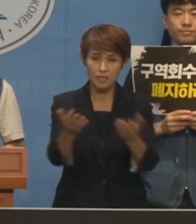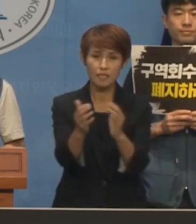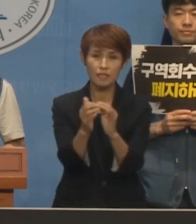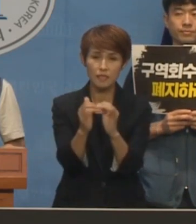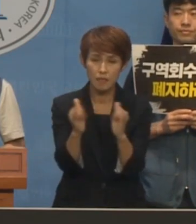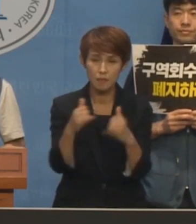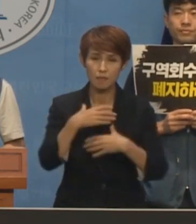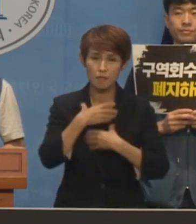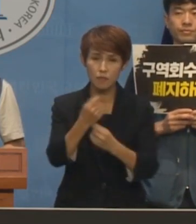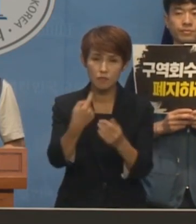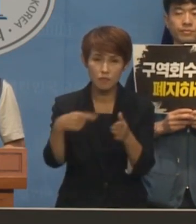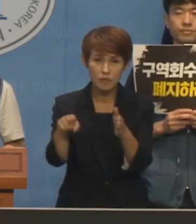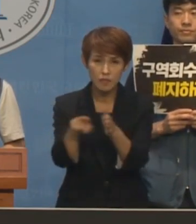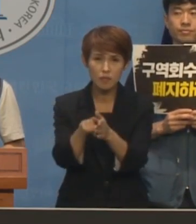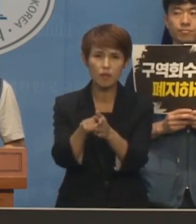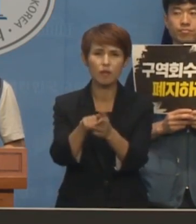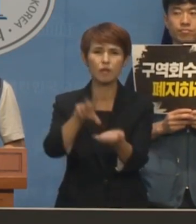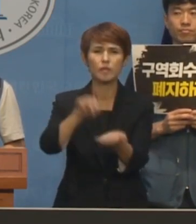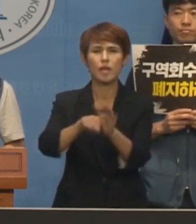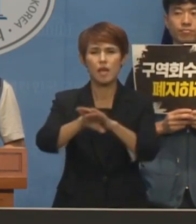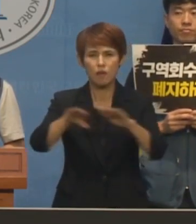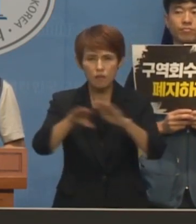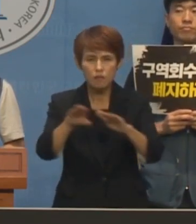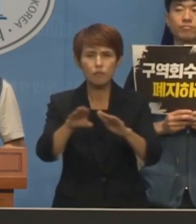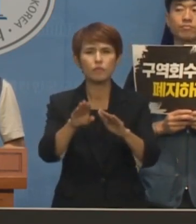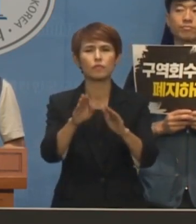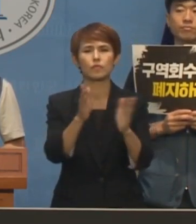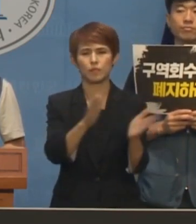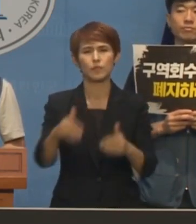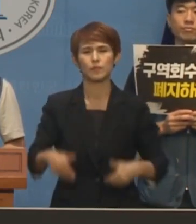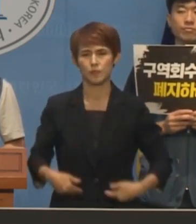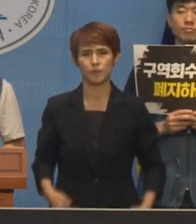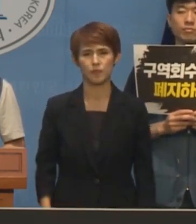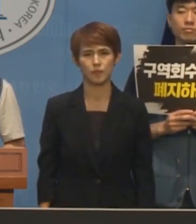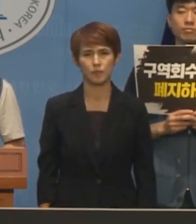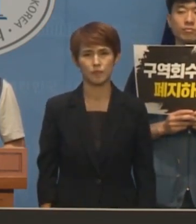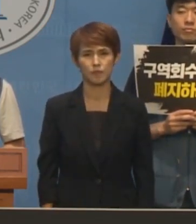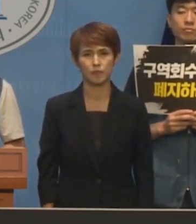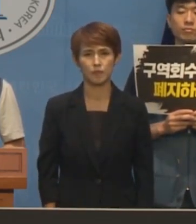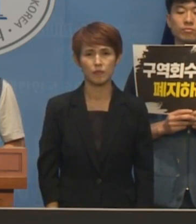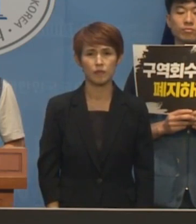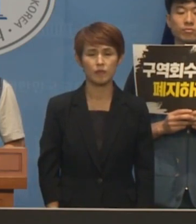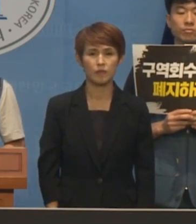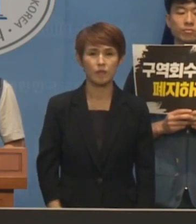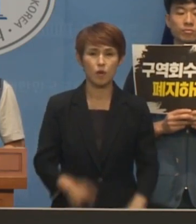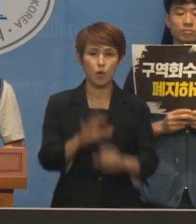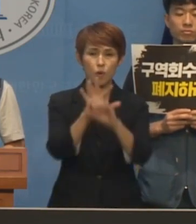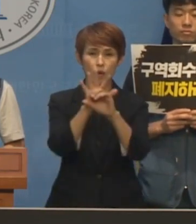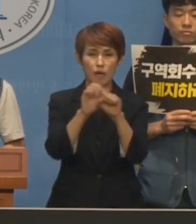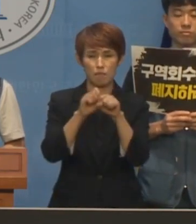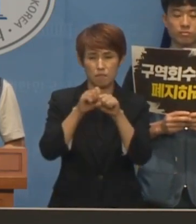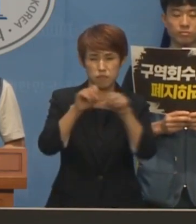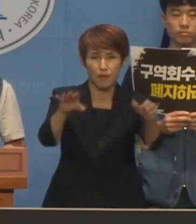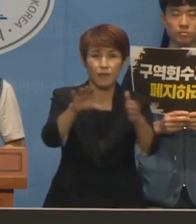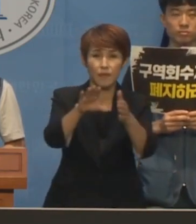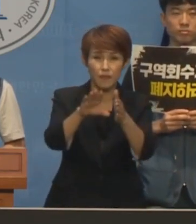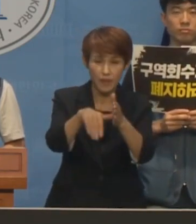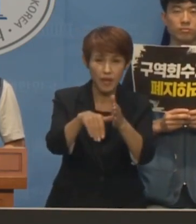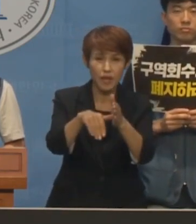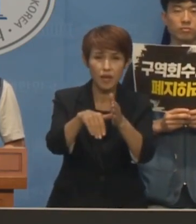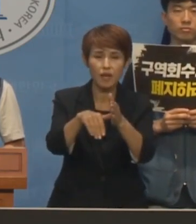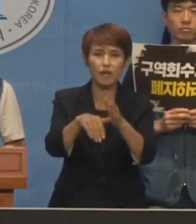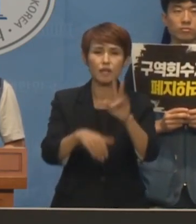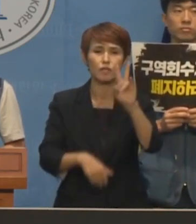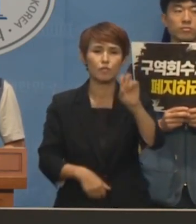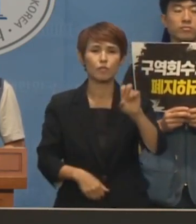위한 실질적 대책을 마련해야 합니다 21년 코로나 팬데믹 당시 26분의